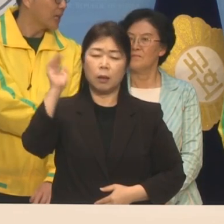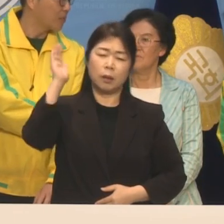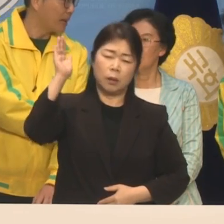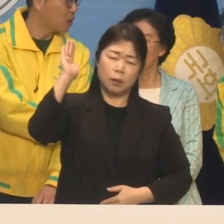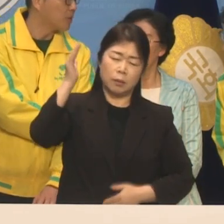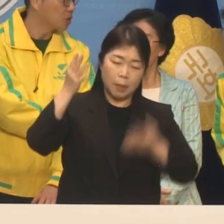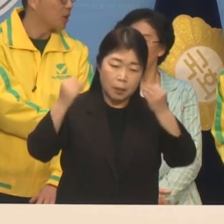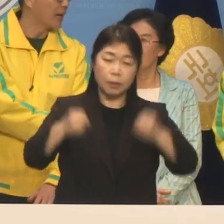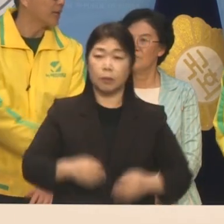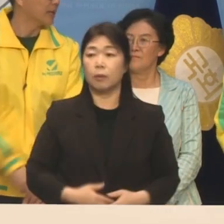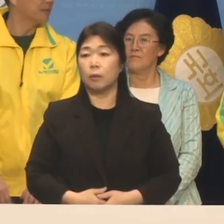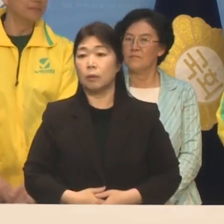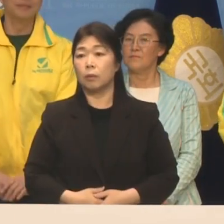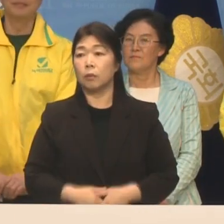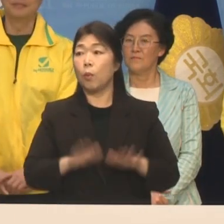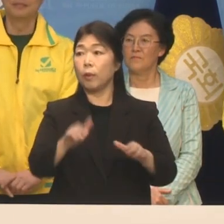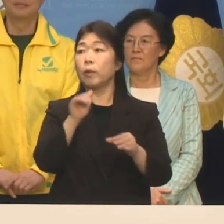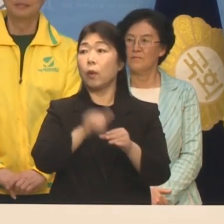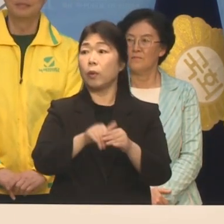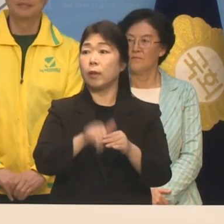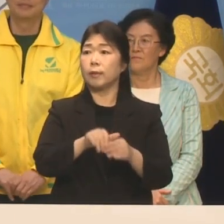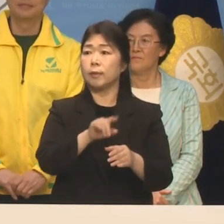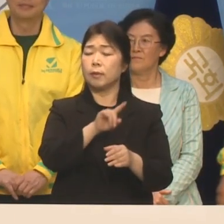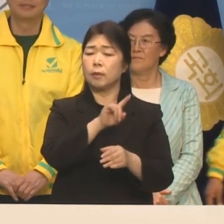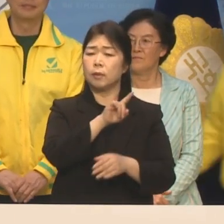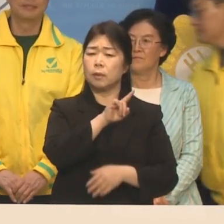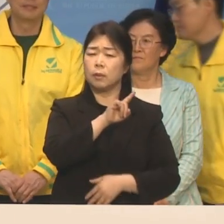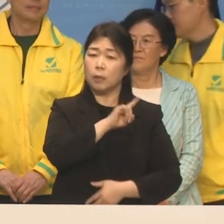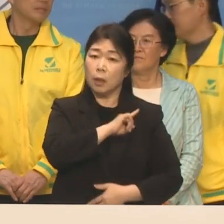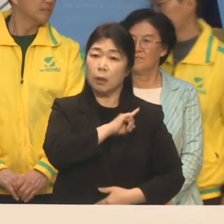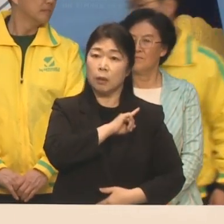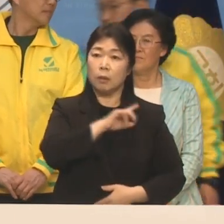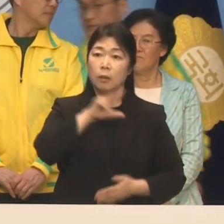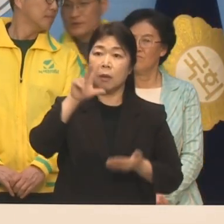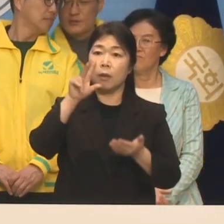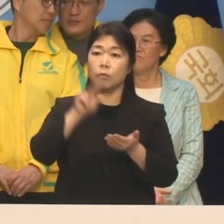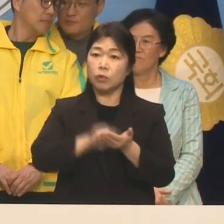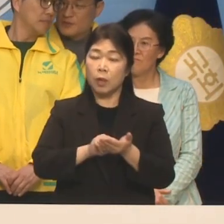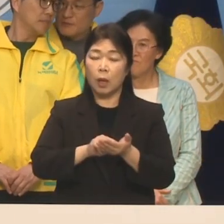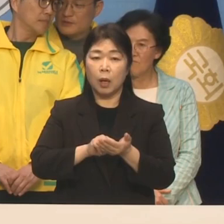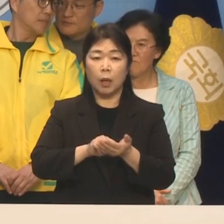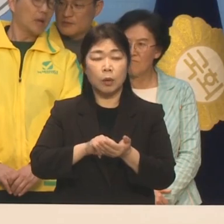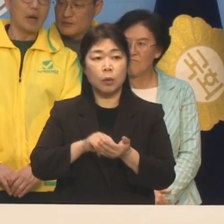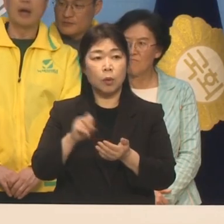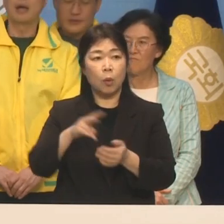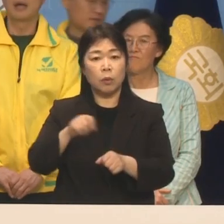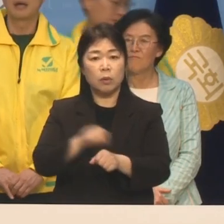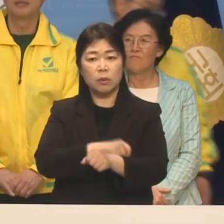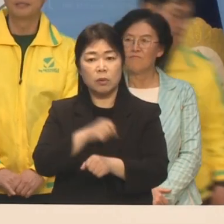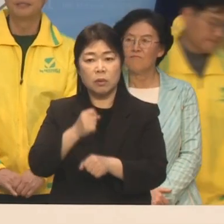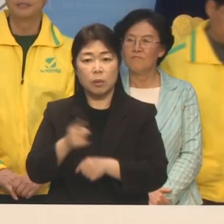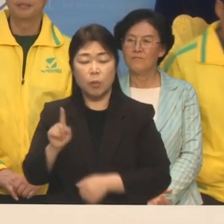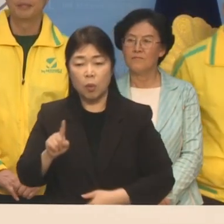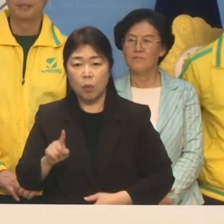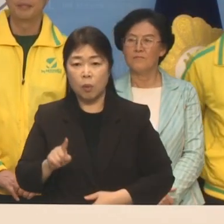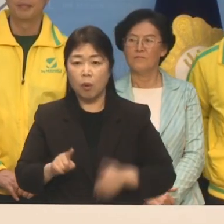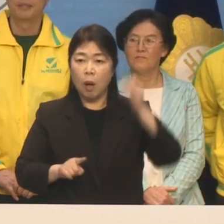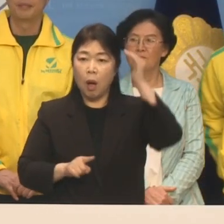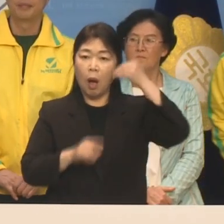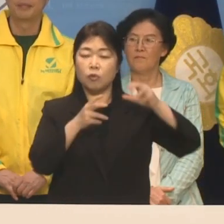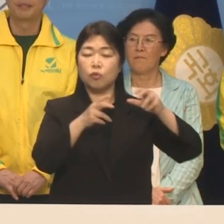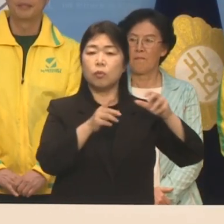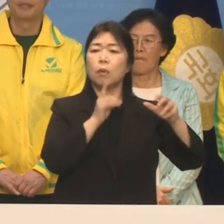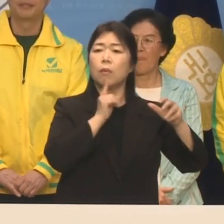나오는데 이번 선거의 제일 문제점이나 특징은 저는 우리 모국어를